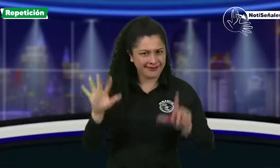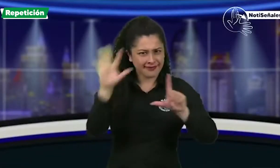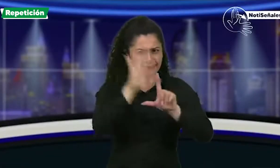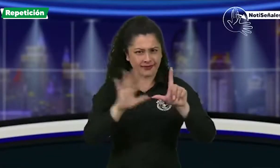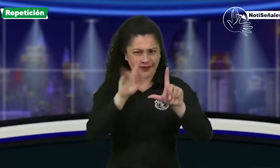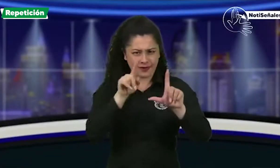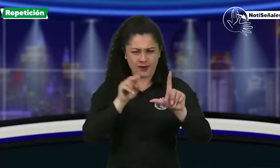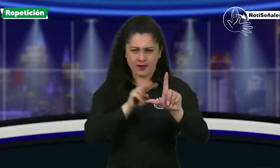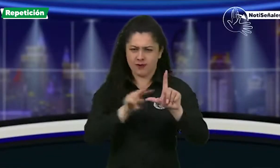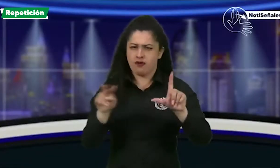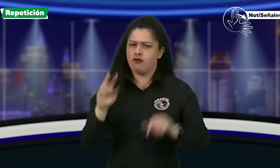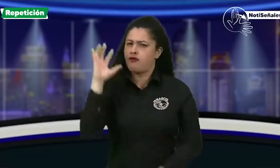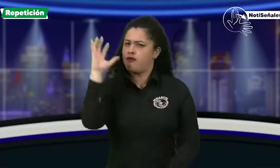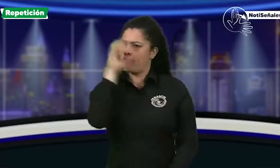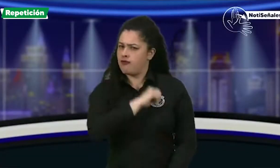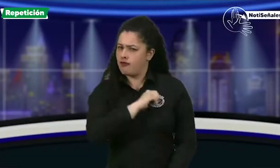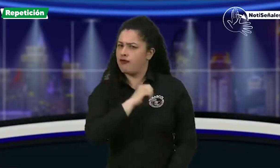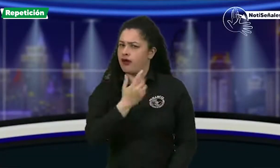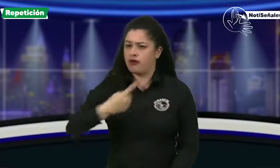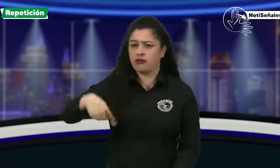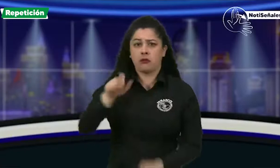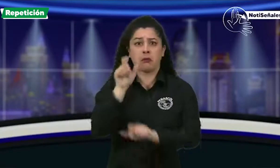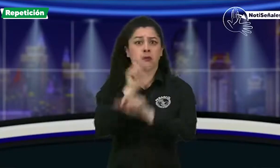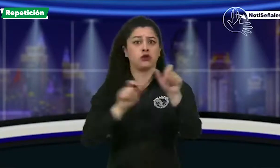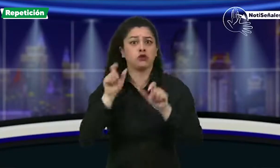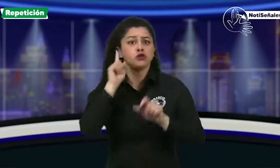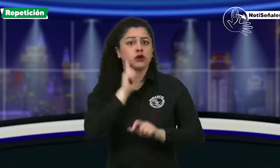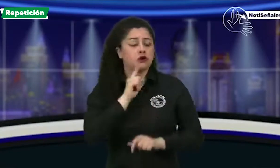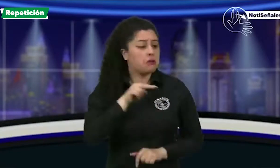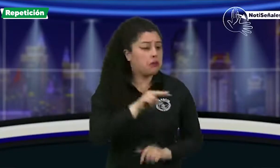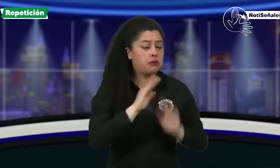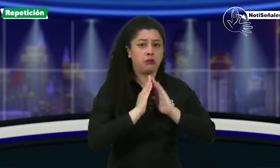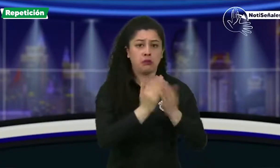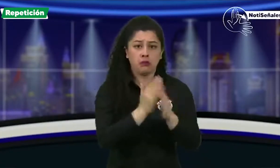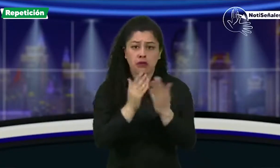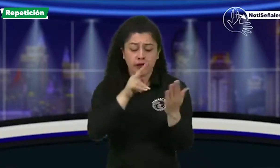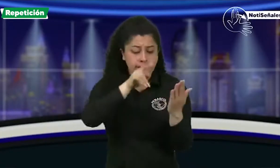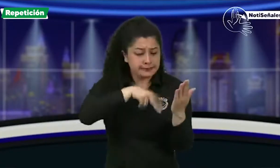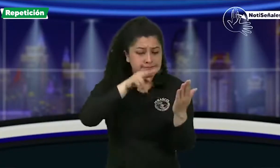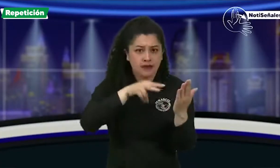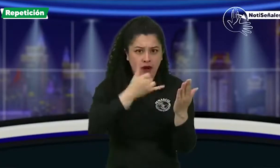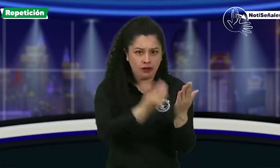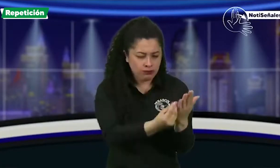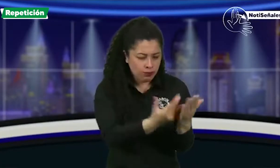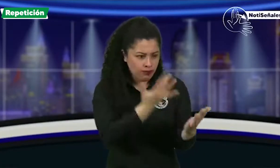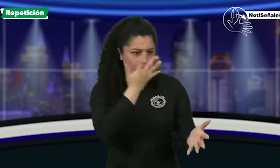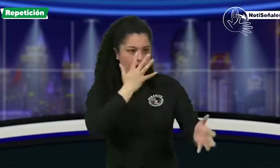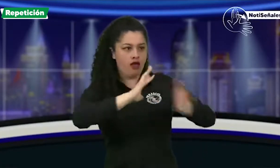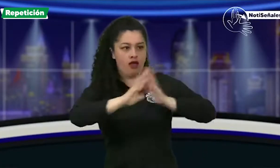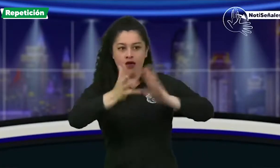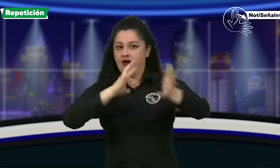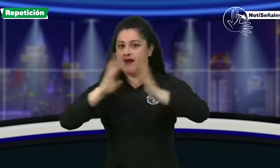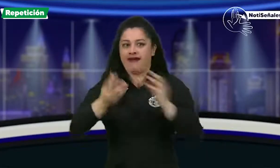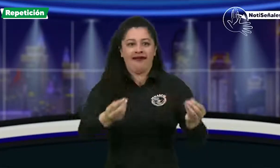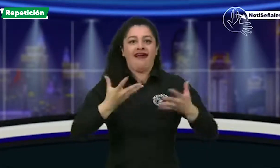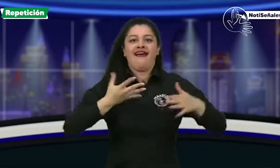¿Cómo vieron? ¿Cómo vieron este video? Las personas sordas Pues viendo la literatura